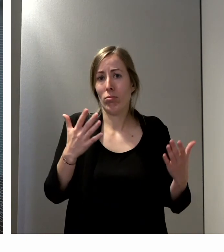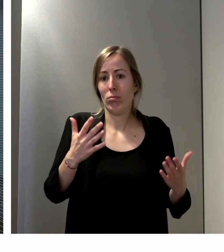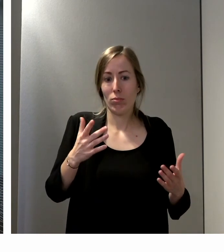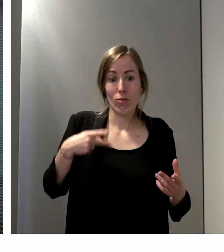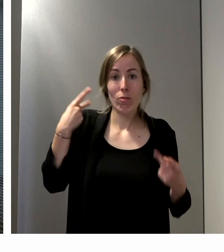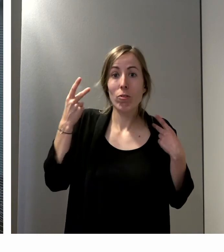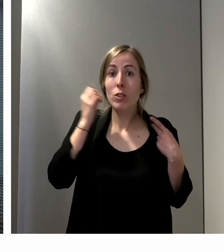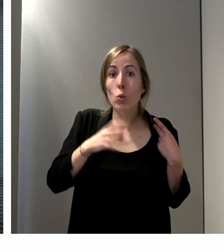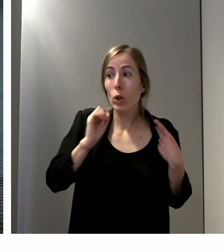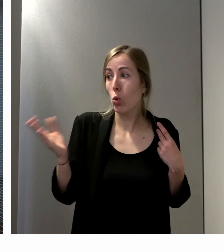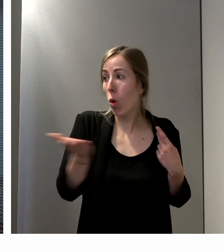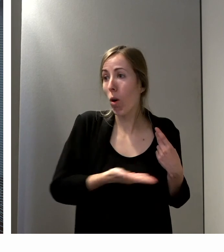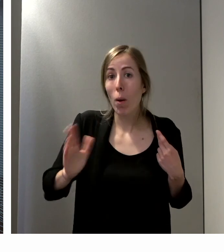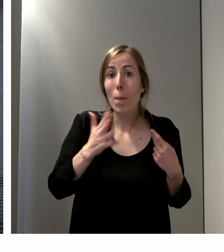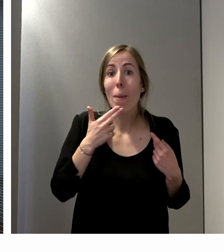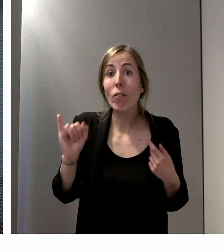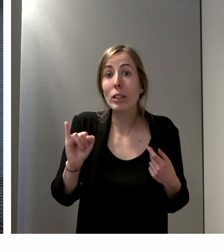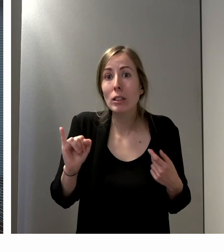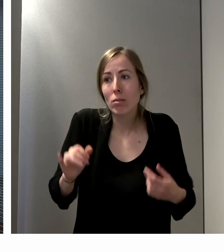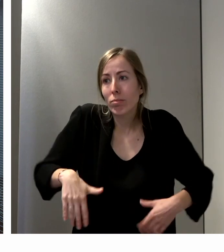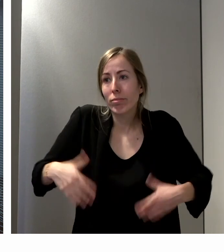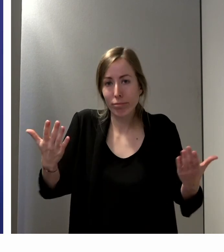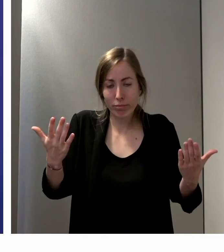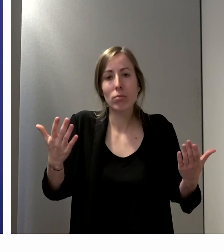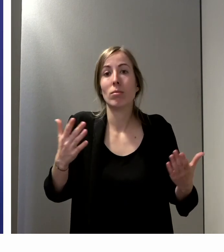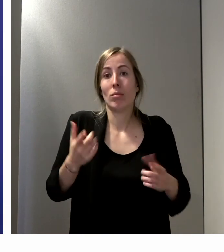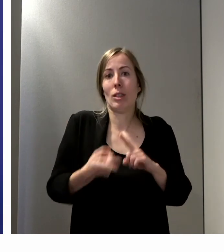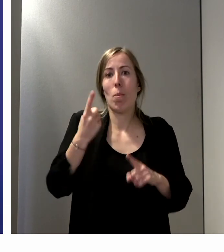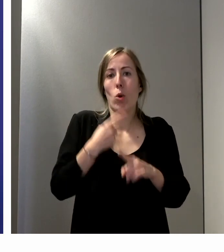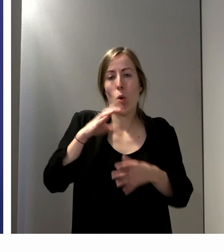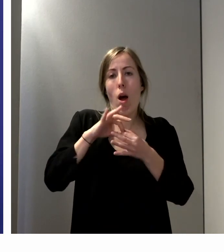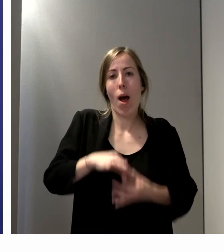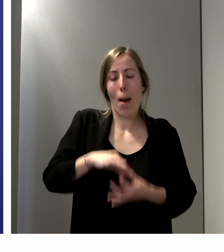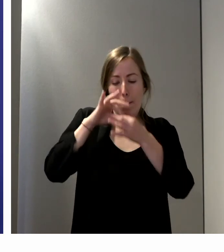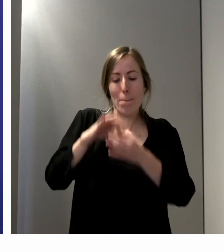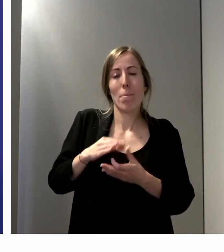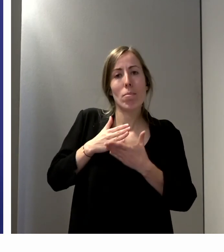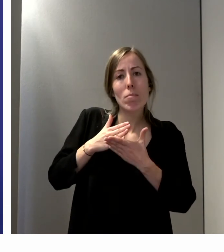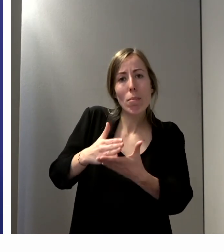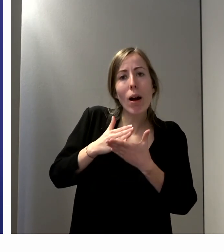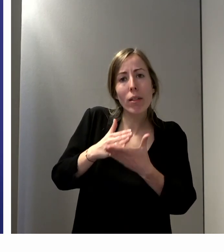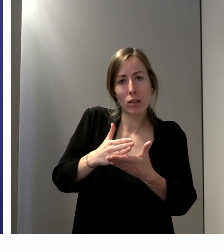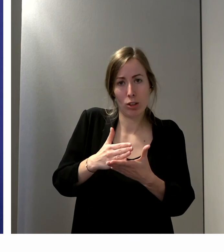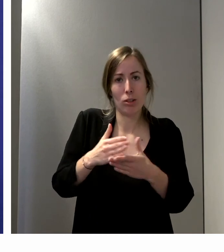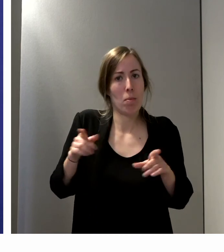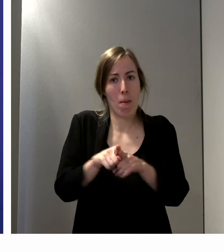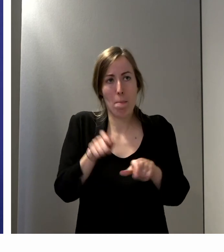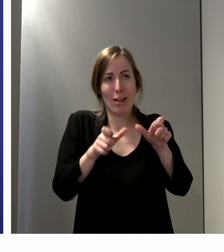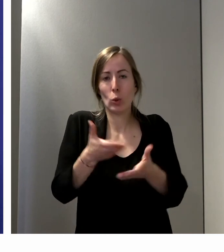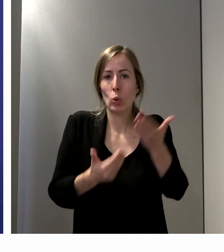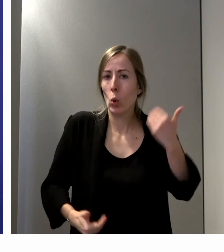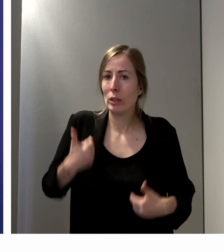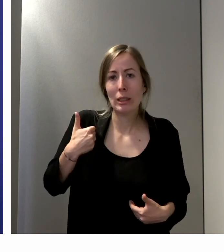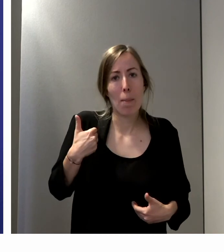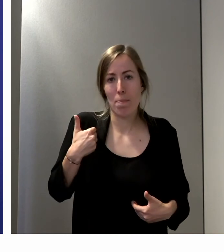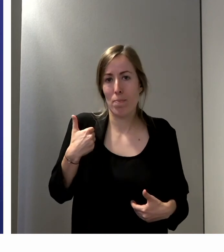jours, personne n'est parfait. Et donc, c'est important d'avoir ce partage-là autour des personnes avec handicap pour